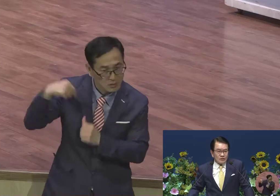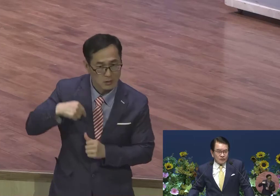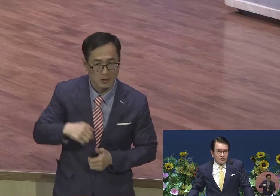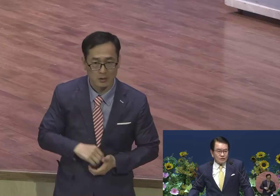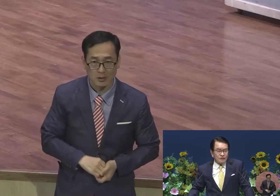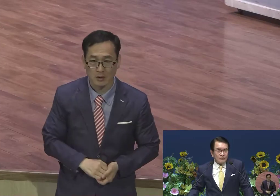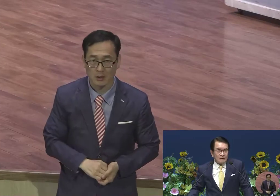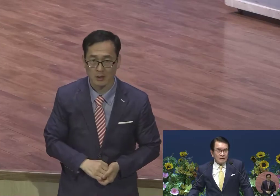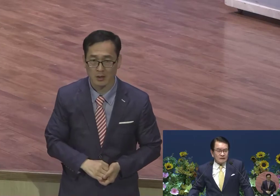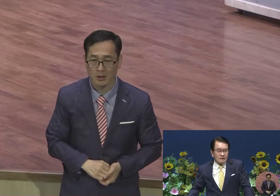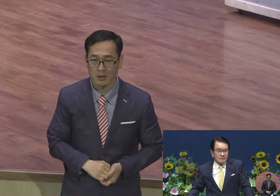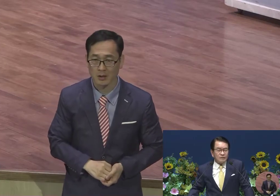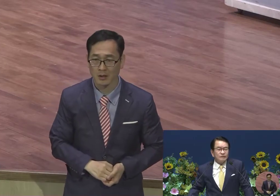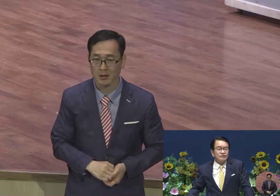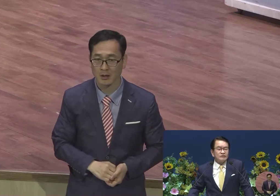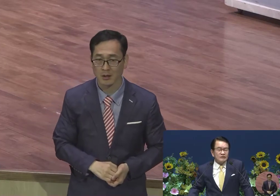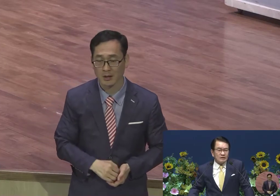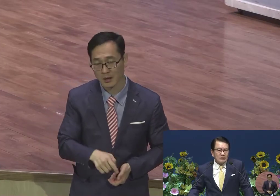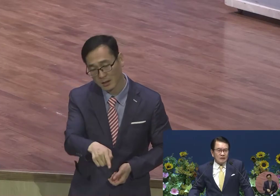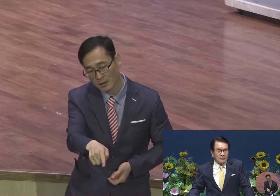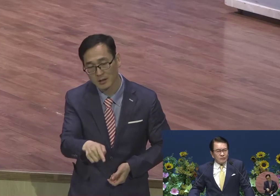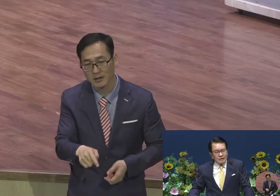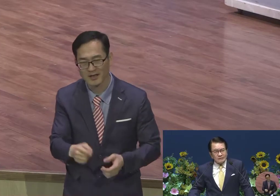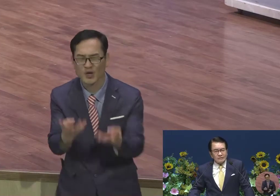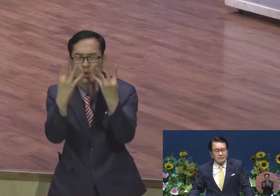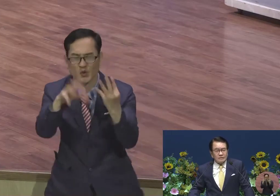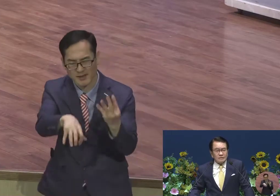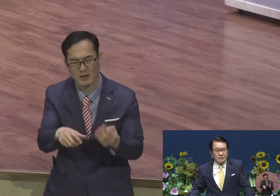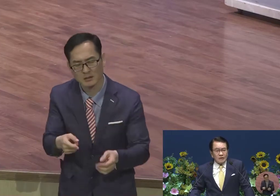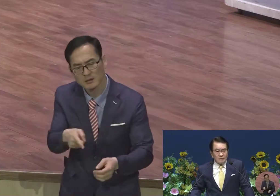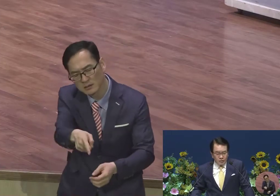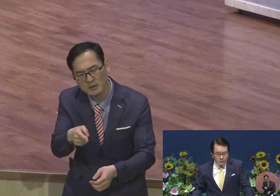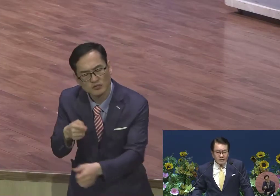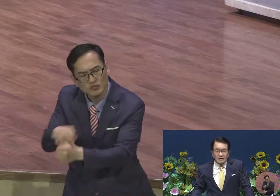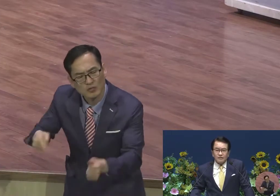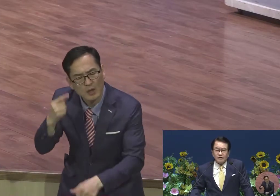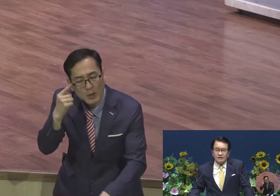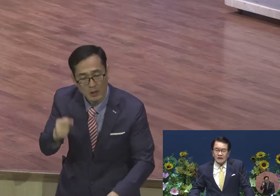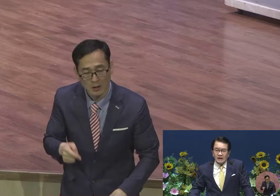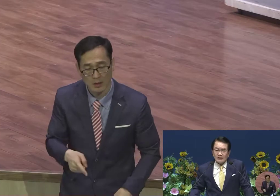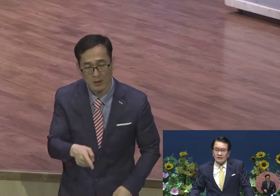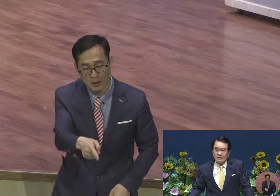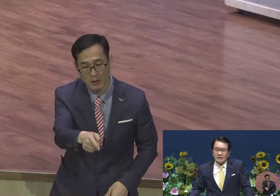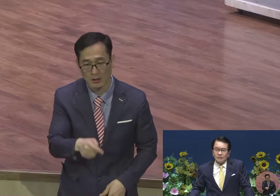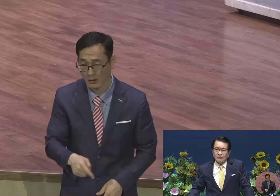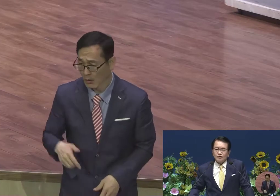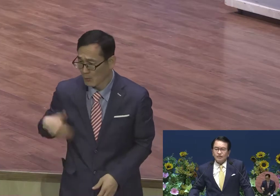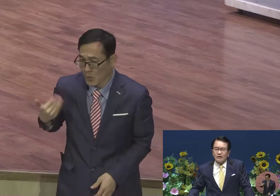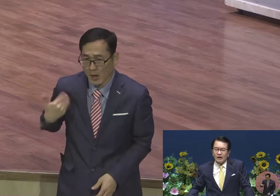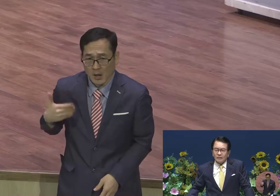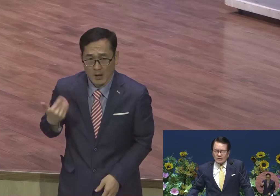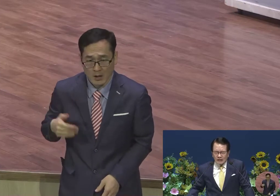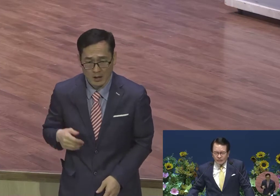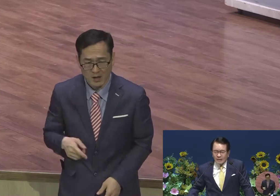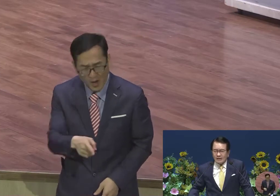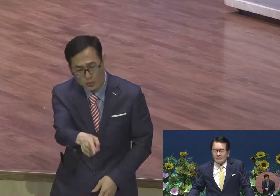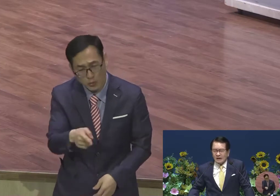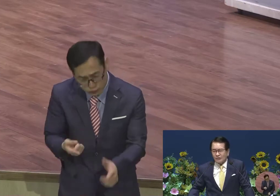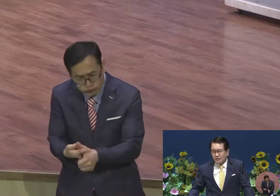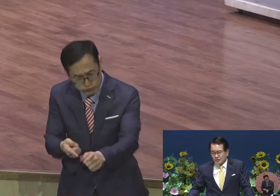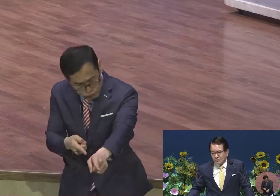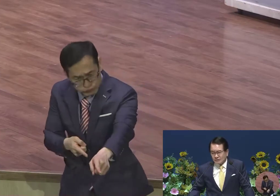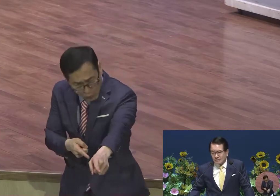전도한 교도소 전도하니까 그러더라고 너희 죽여서 그러니까 모르겠어요 모르다 네가 죽였잖아 누가 죽이라고 자꾸